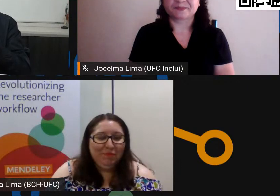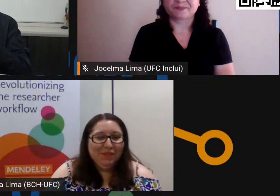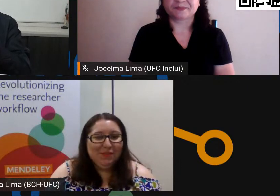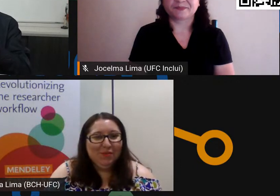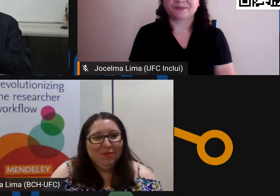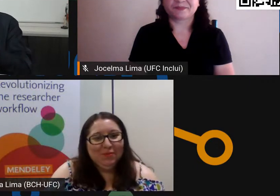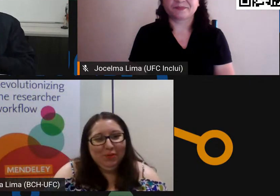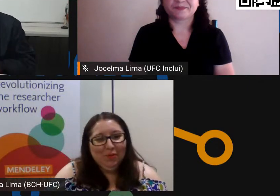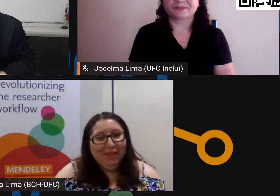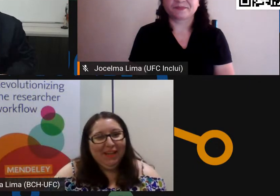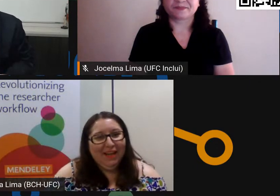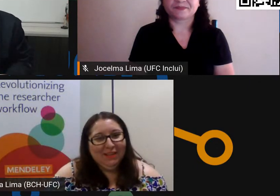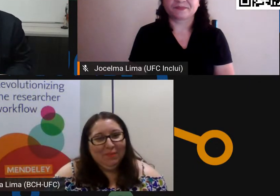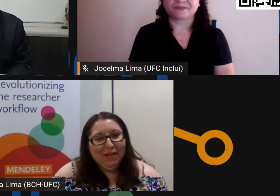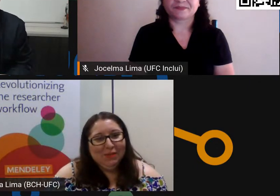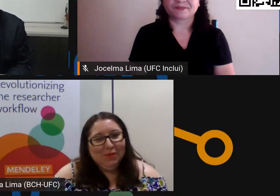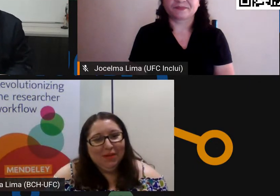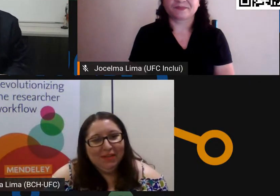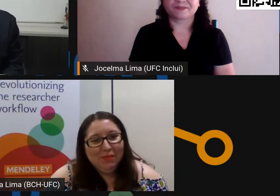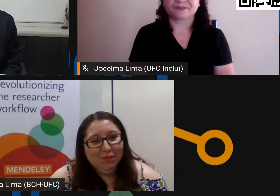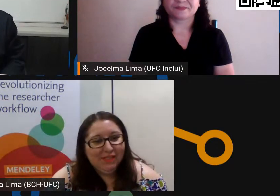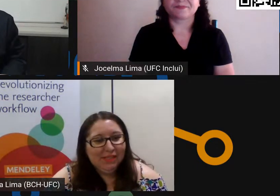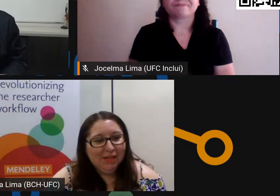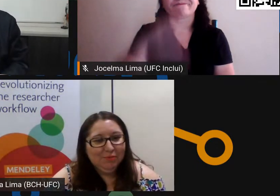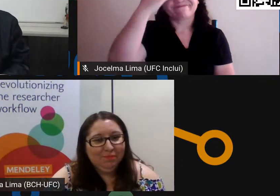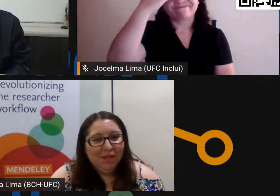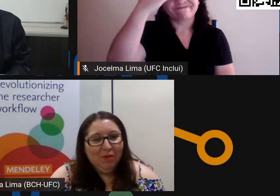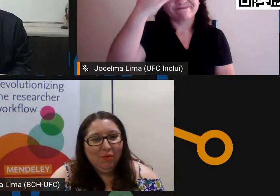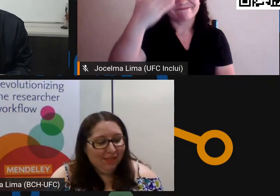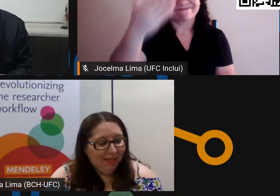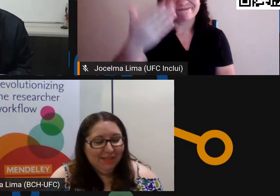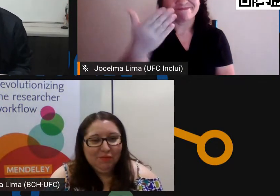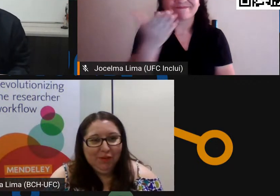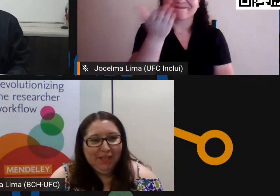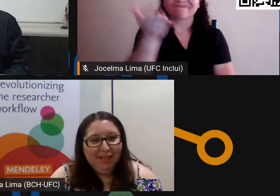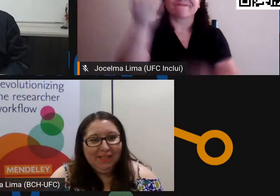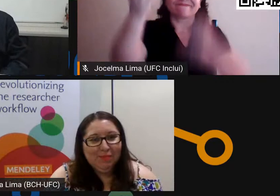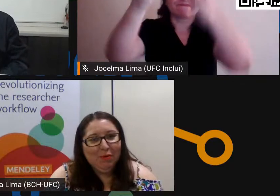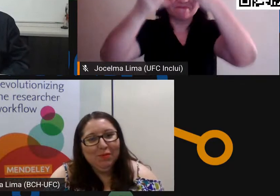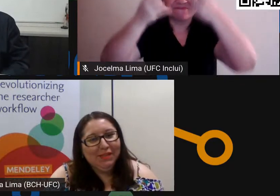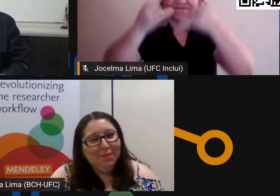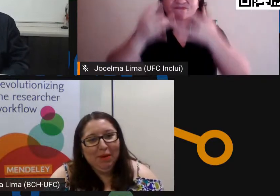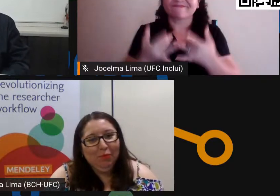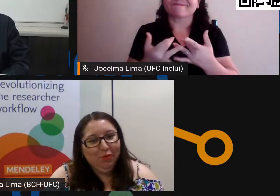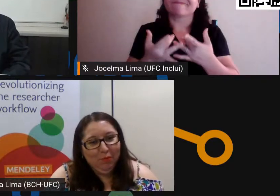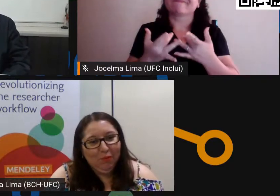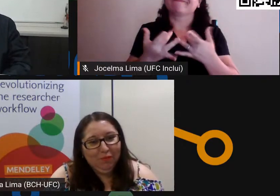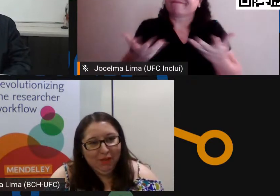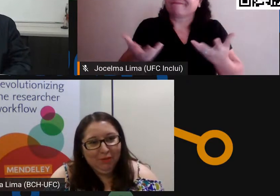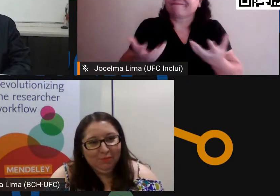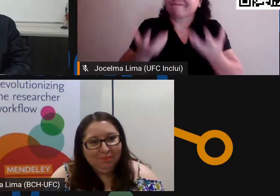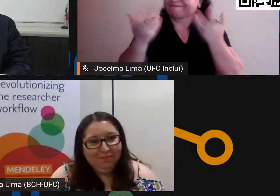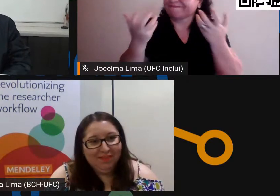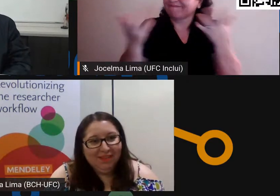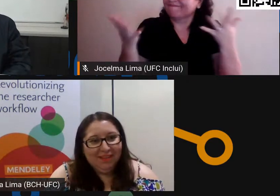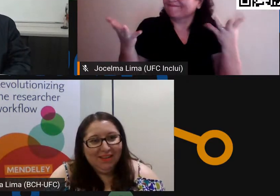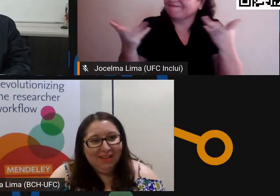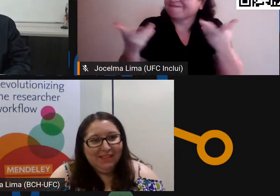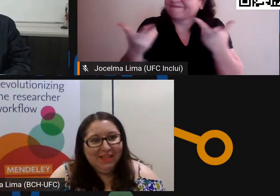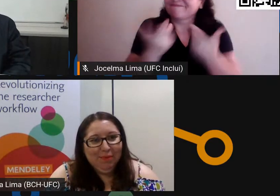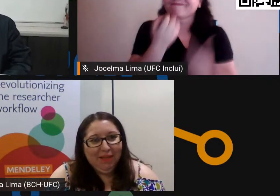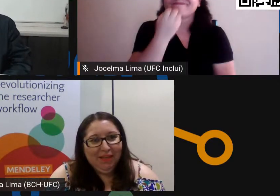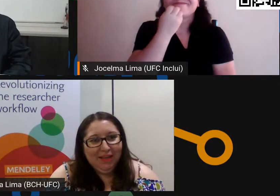Olá, professor. Muito obrigada pela sua exposição. Com certeza foi riquíssima. Como sempre, é muito bom ouvi-lo.